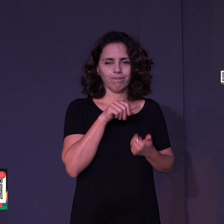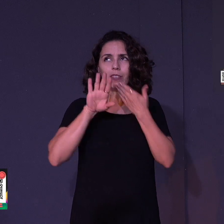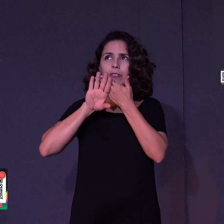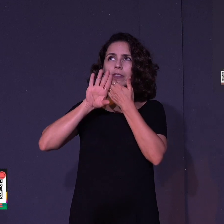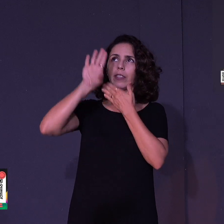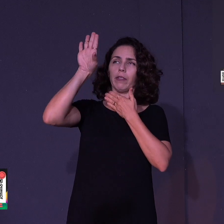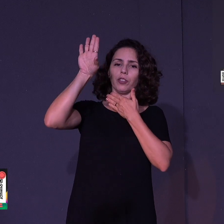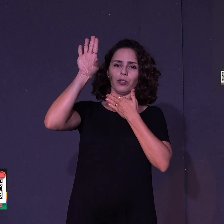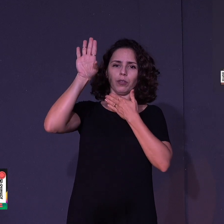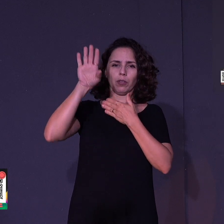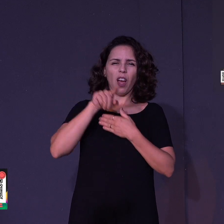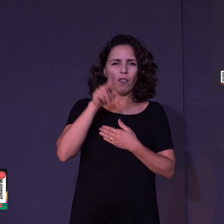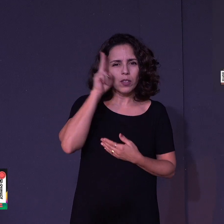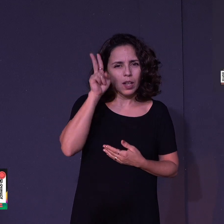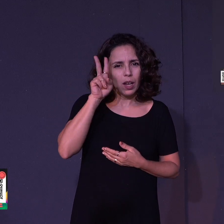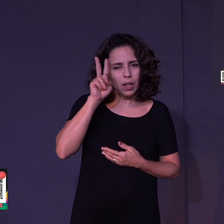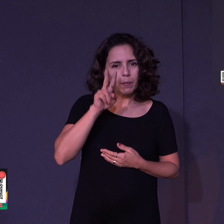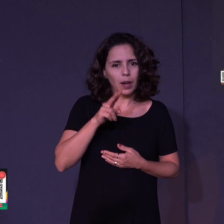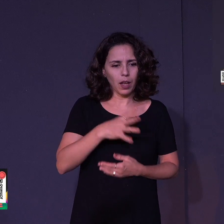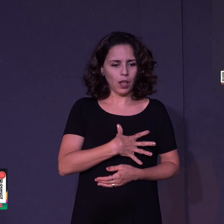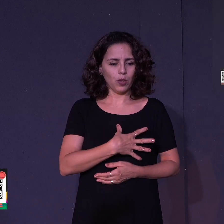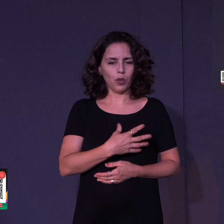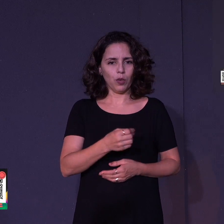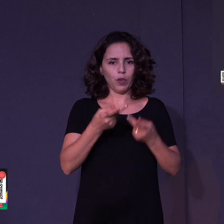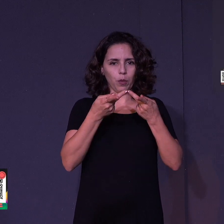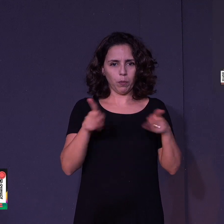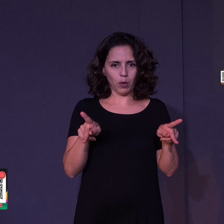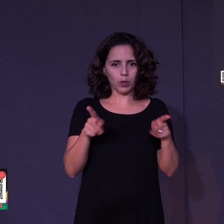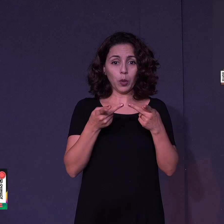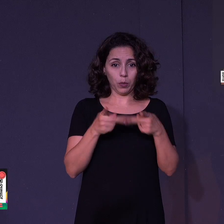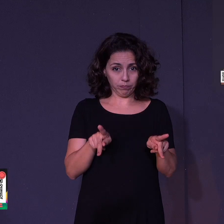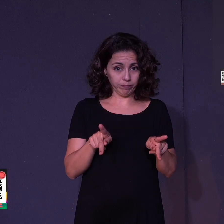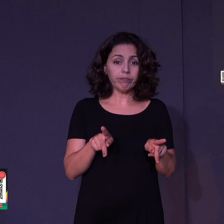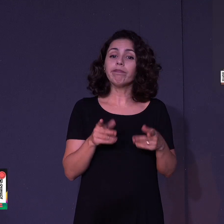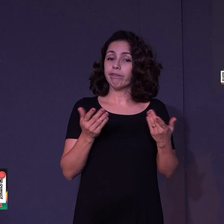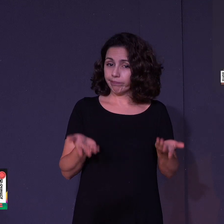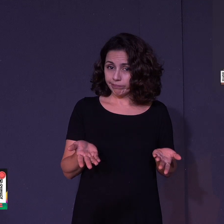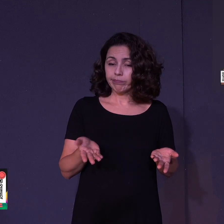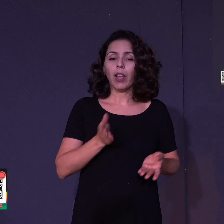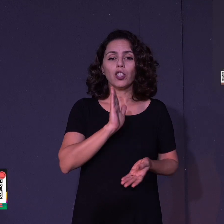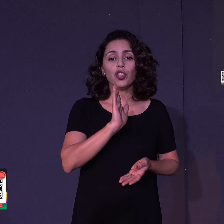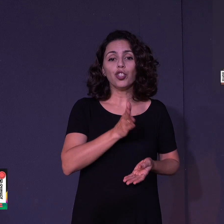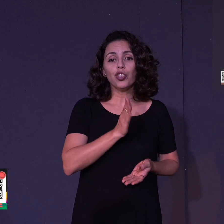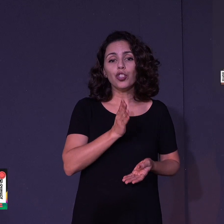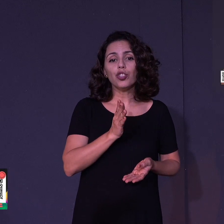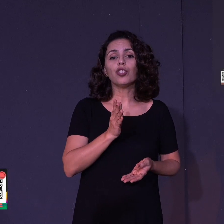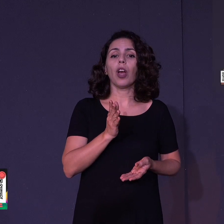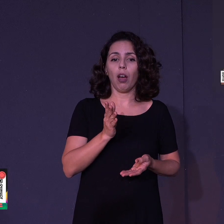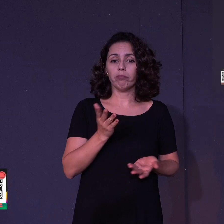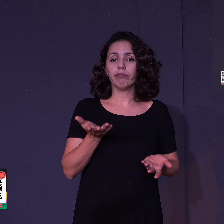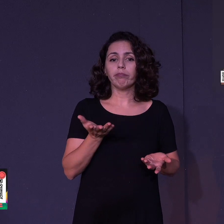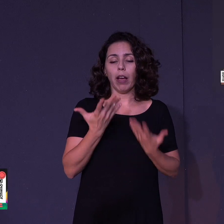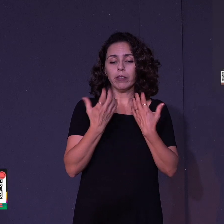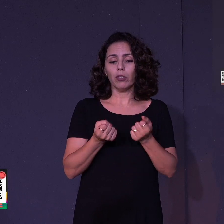O filho pródigo. Já provaram do que Deus tinha para eles, já caminharam com o Senhor, já provaram e viram